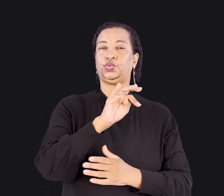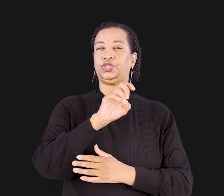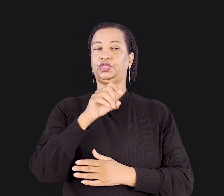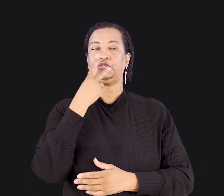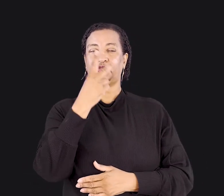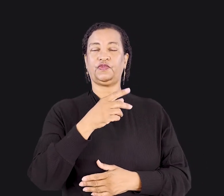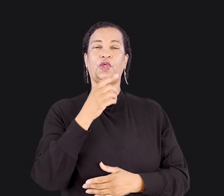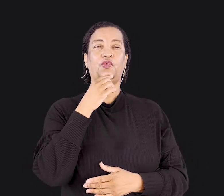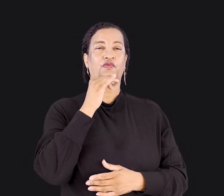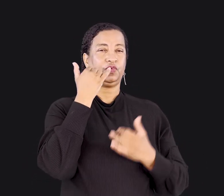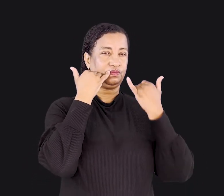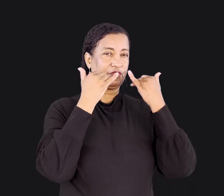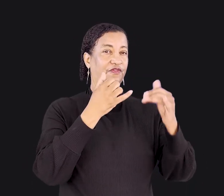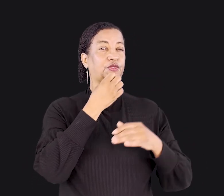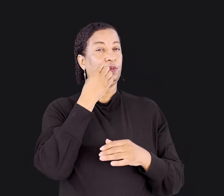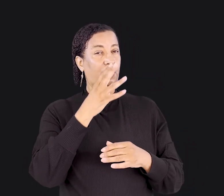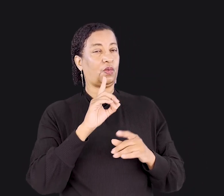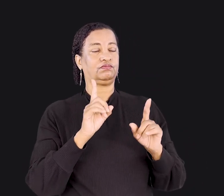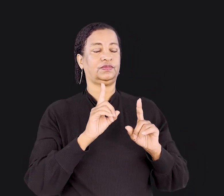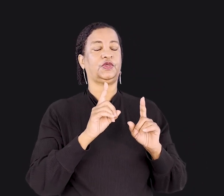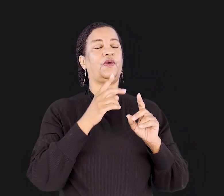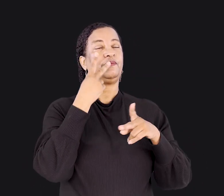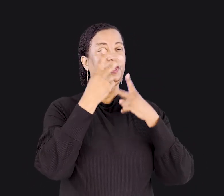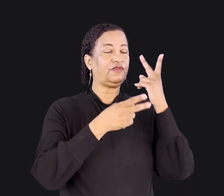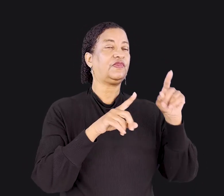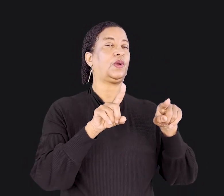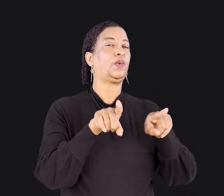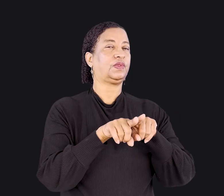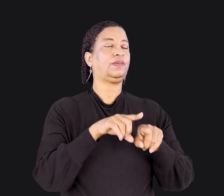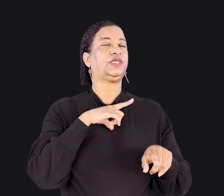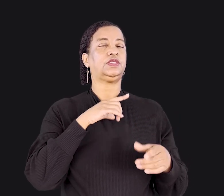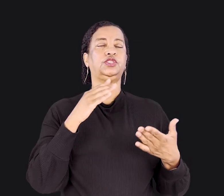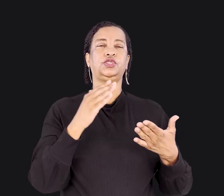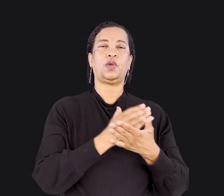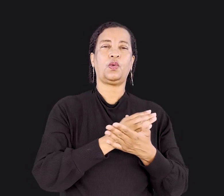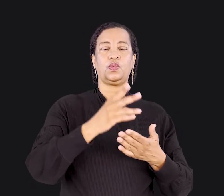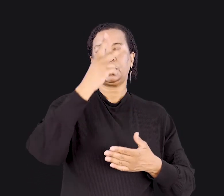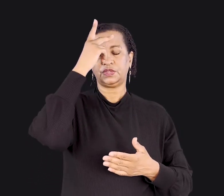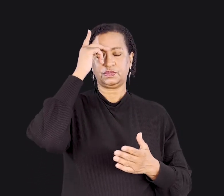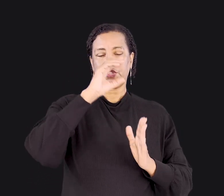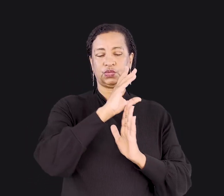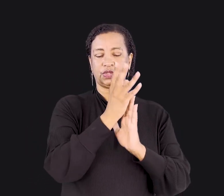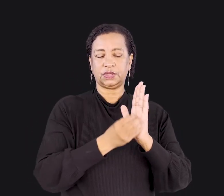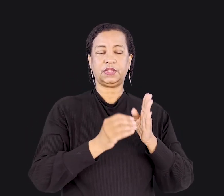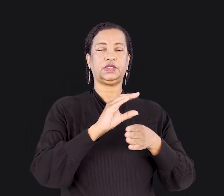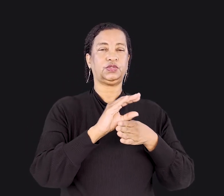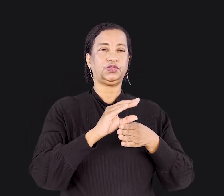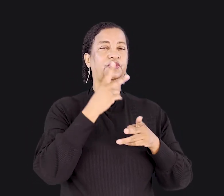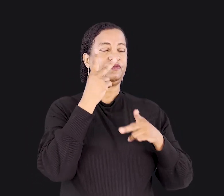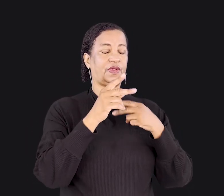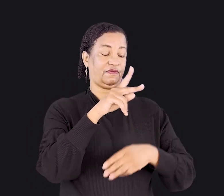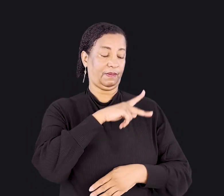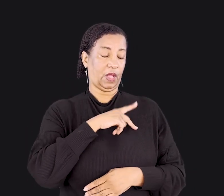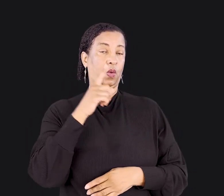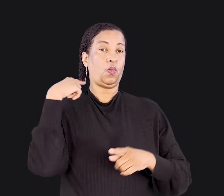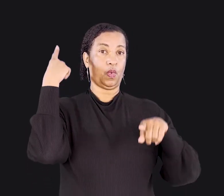boa. Ele também contou que havia algumas pessoas na igreja de Corinto que diziam que Paulo era louco.